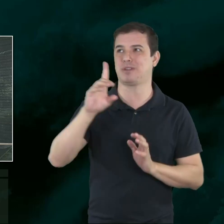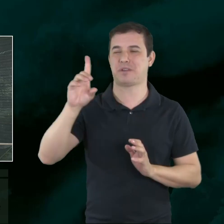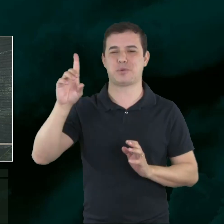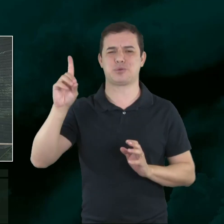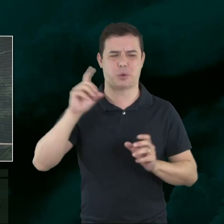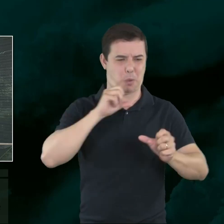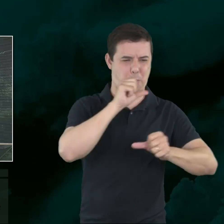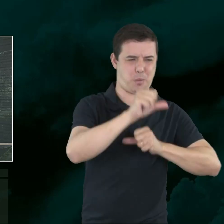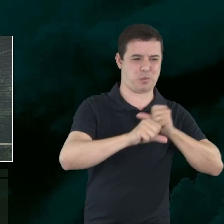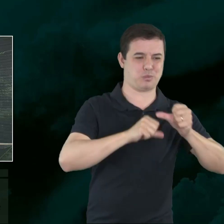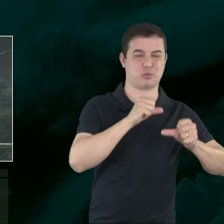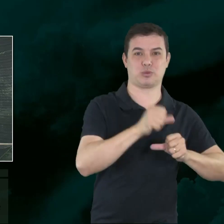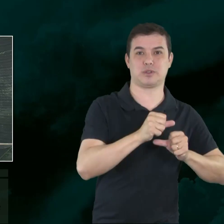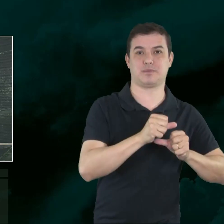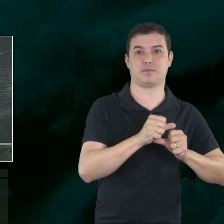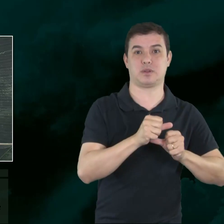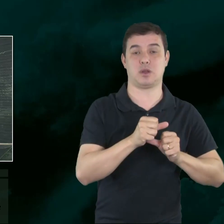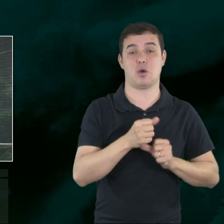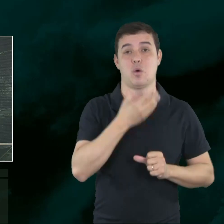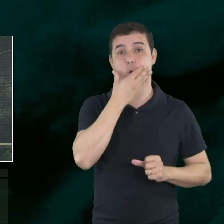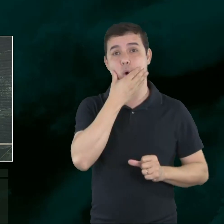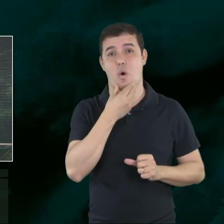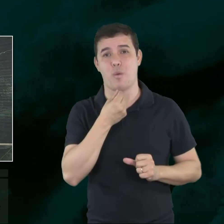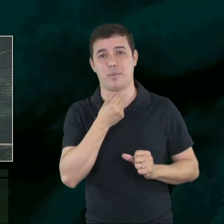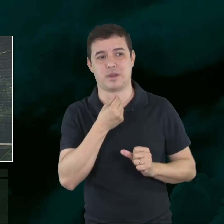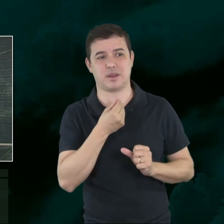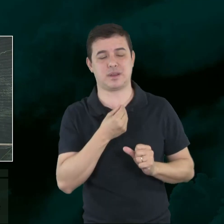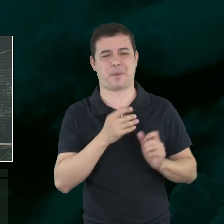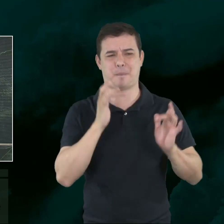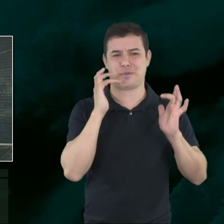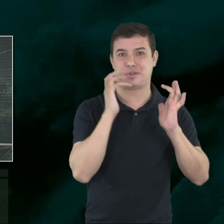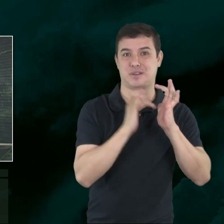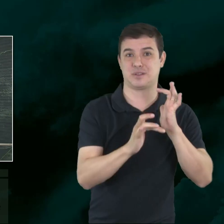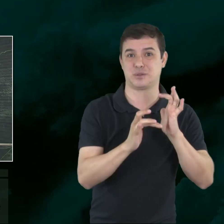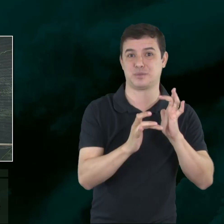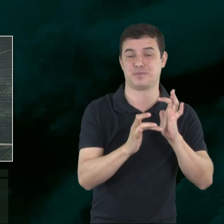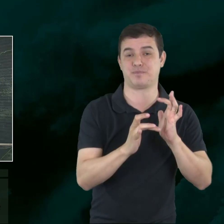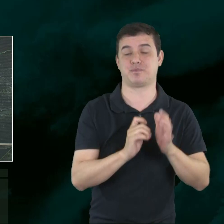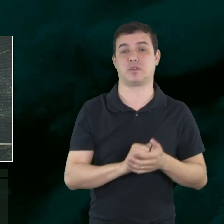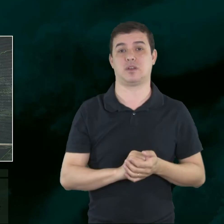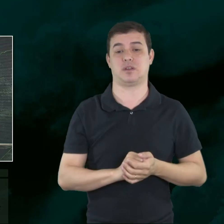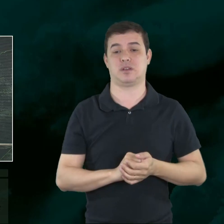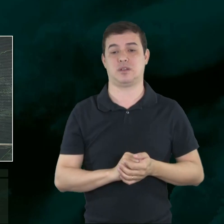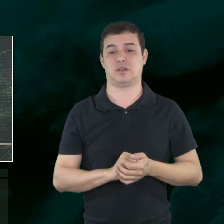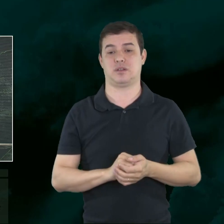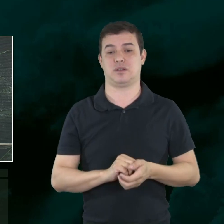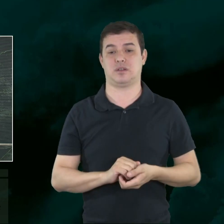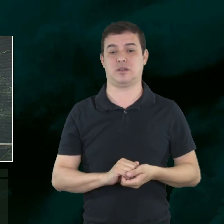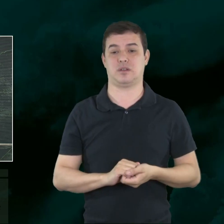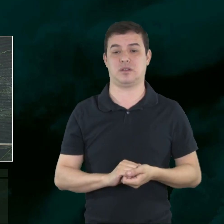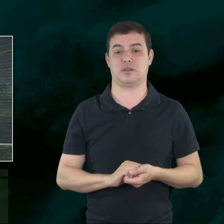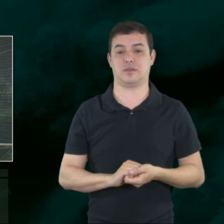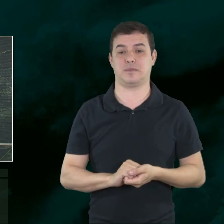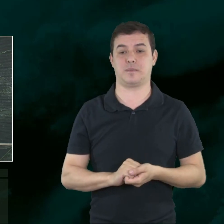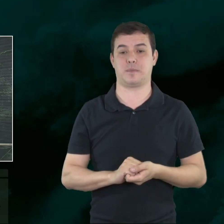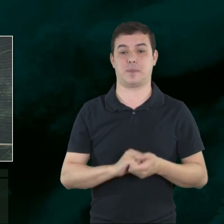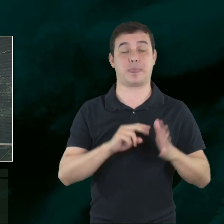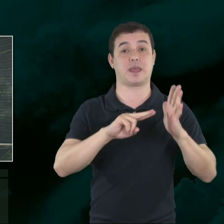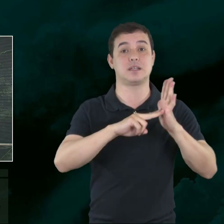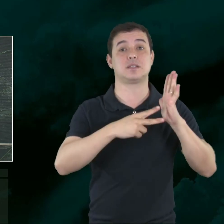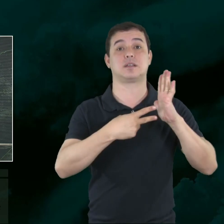esse homem da iniquidade, o filho da perdição, aqui está se referindo, na